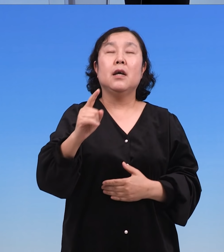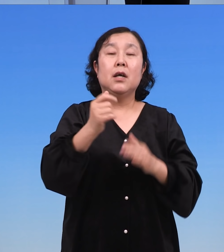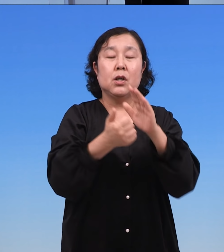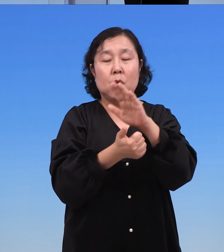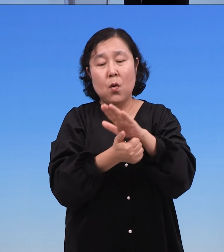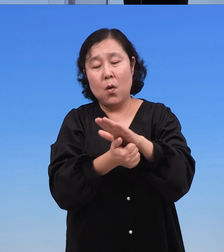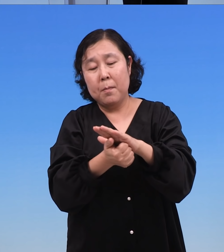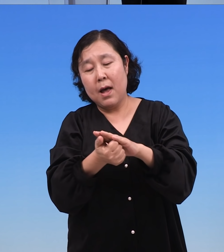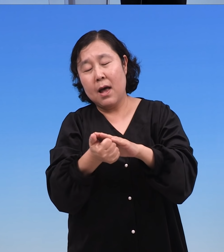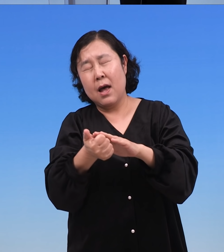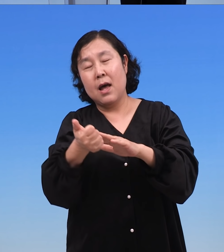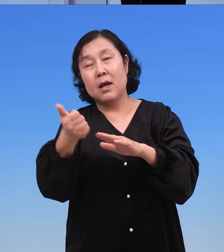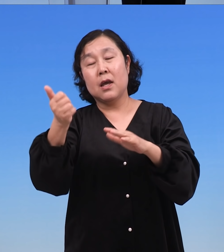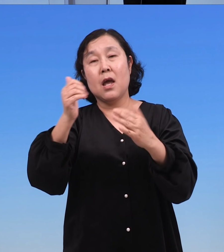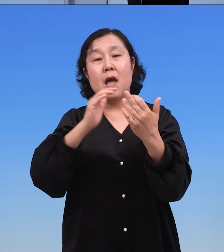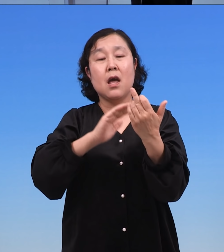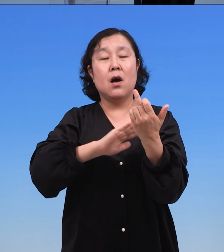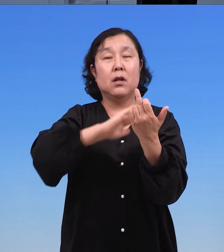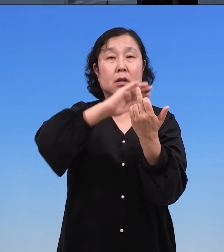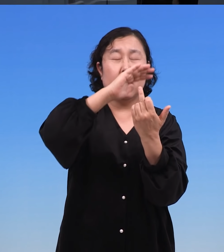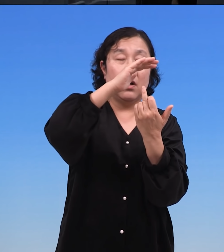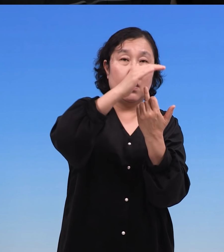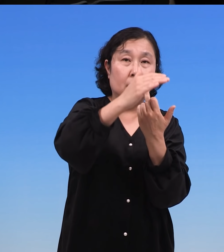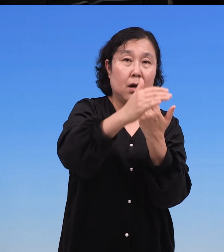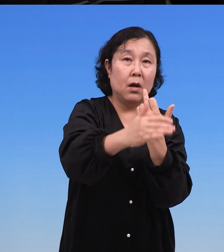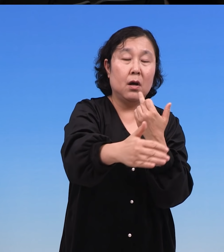이 소망의 언덕,